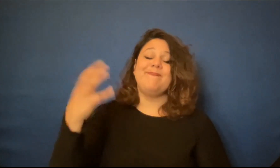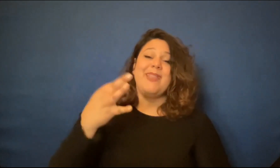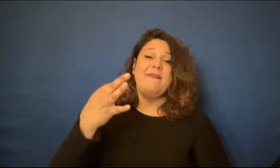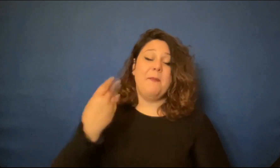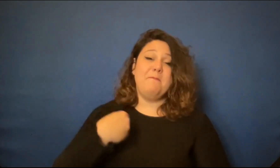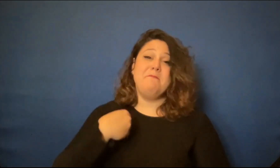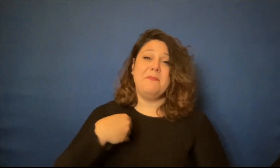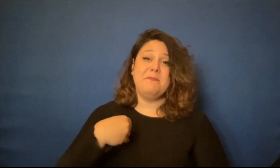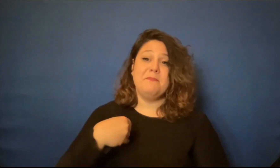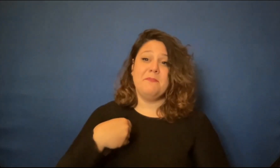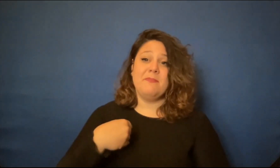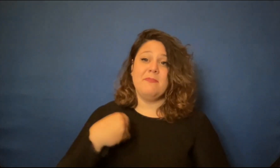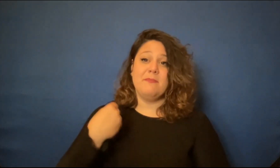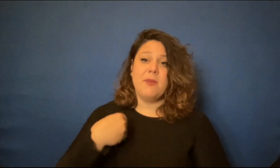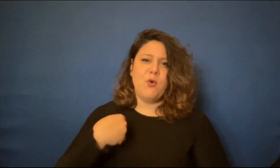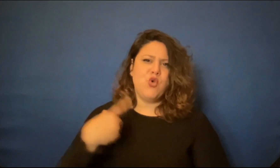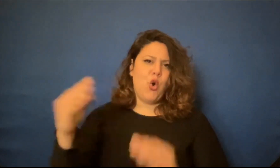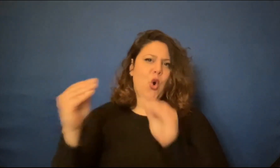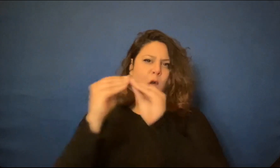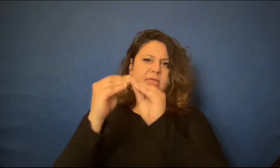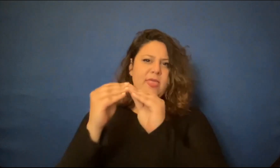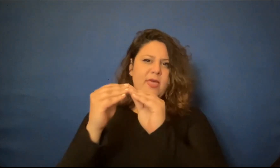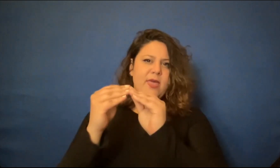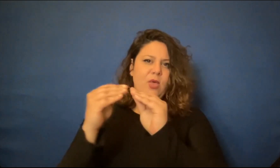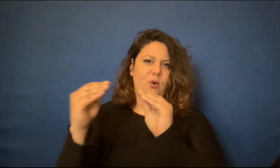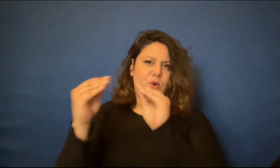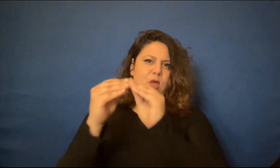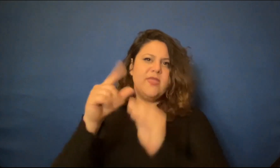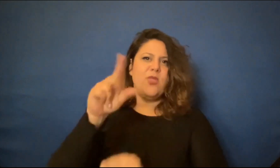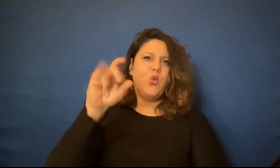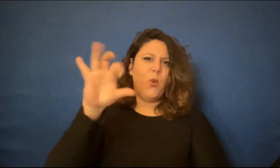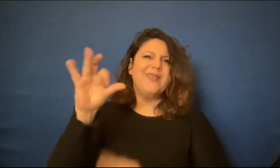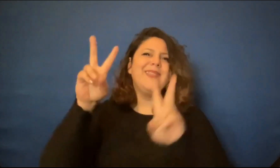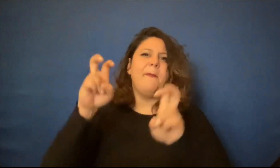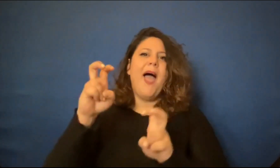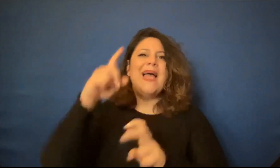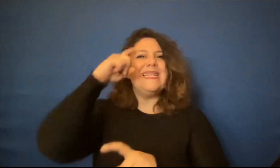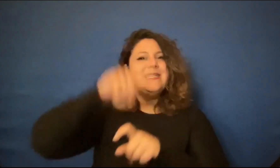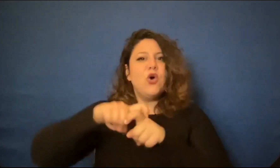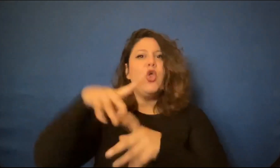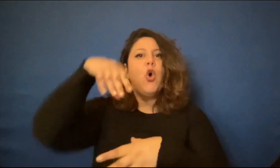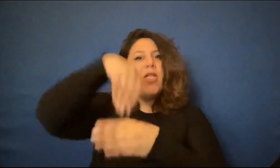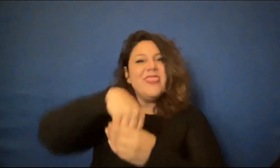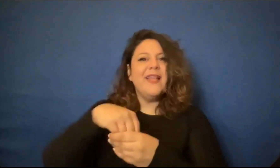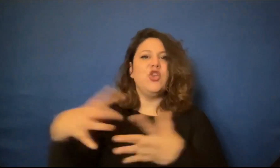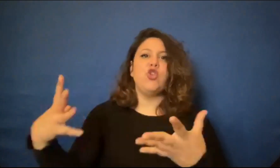yo soy partidaria de que exista, de que haya la figura del psicólogo en todos los centros para que pueda ayudar en